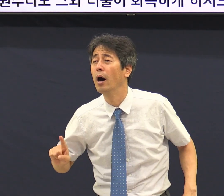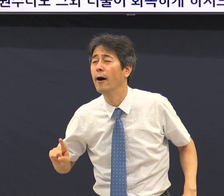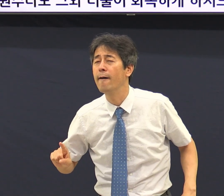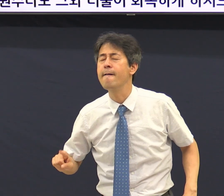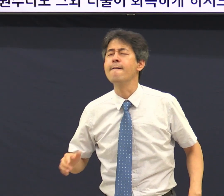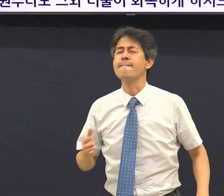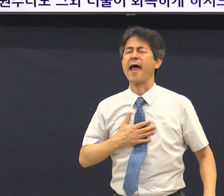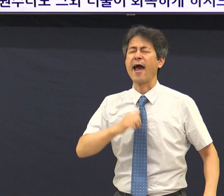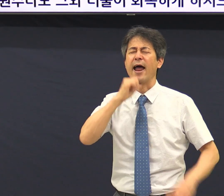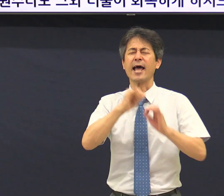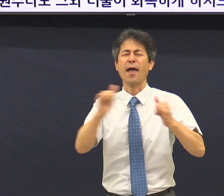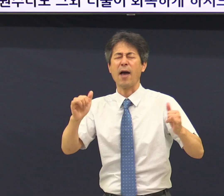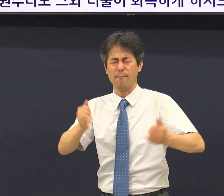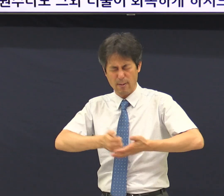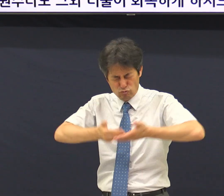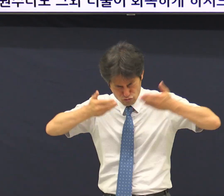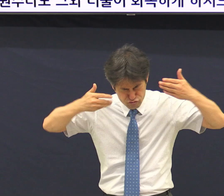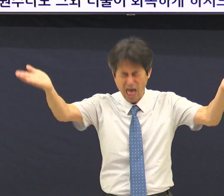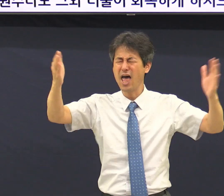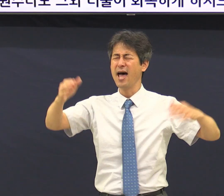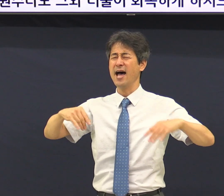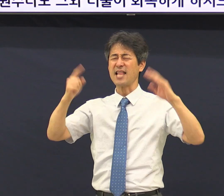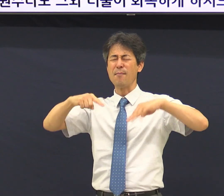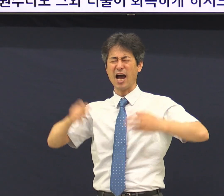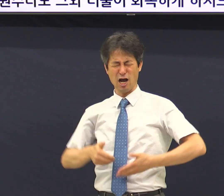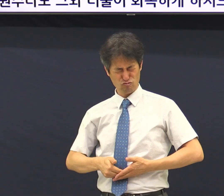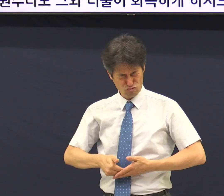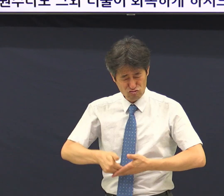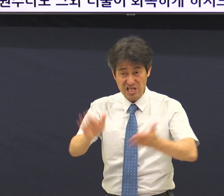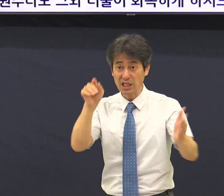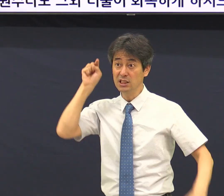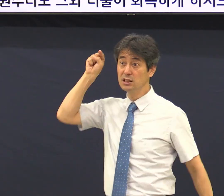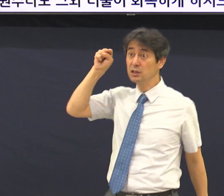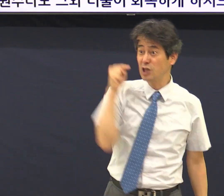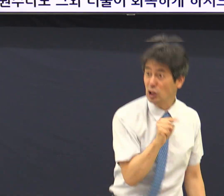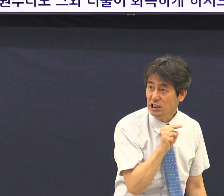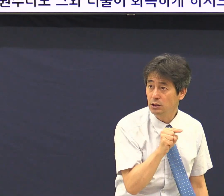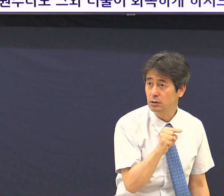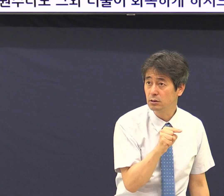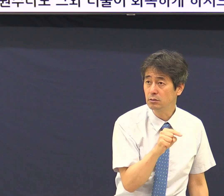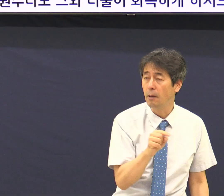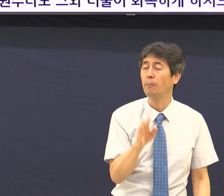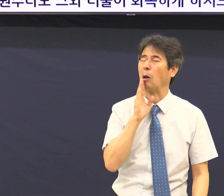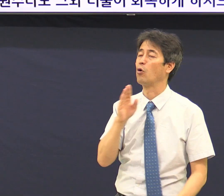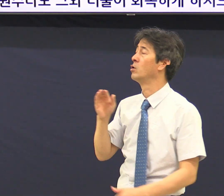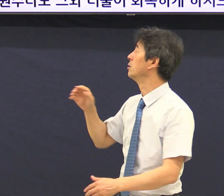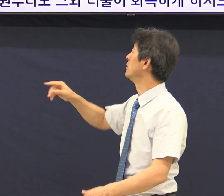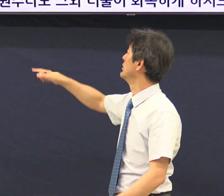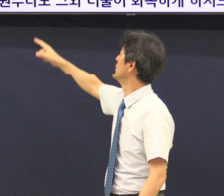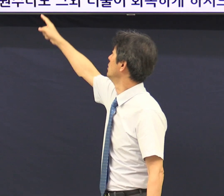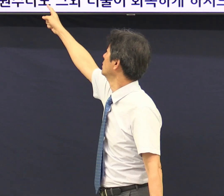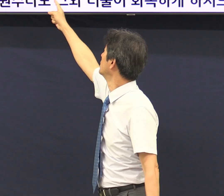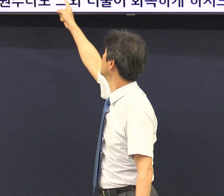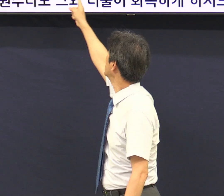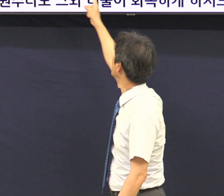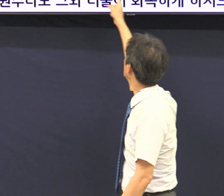삭개오의 행동은 무엇입니까? 내가 가난한 사람에 베풀어주고 4배를 갚아주겠다고 하는 것은